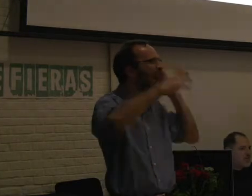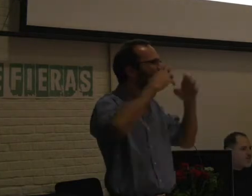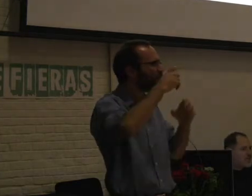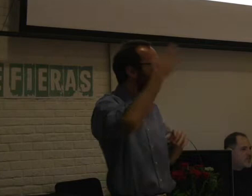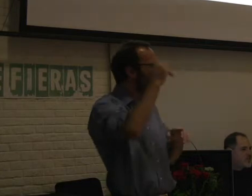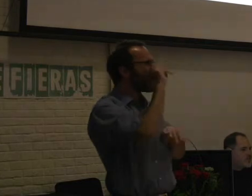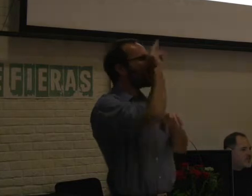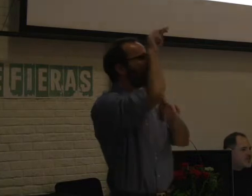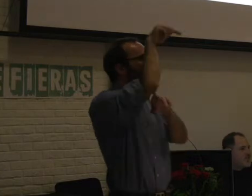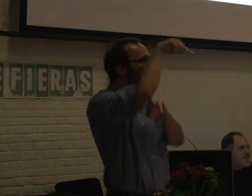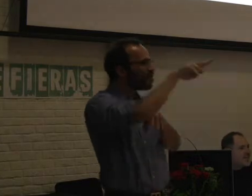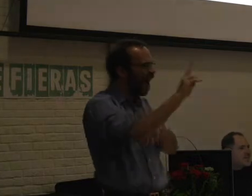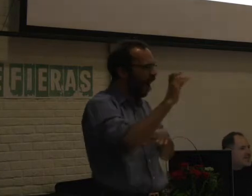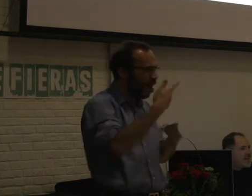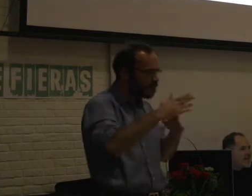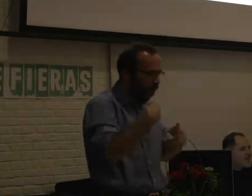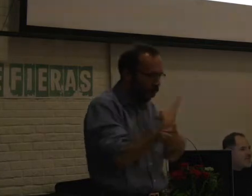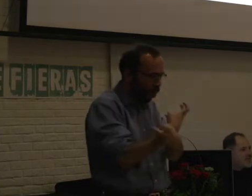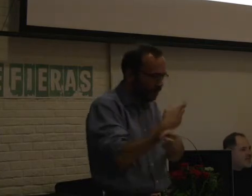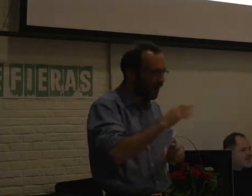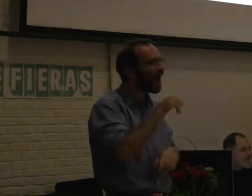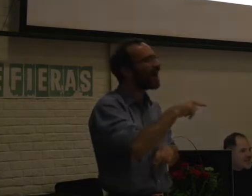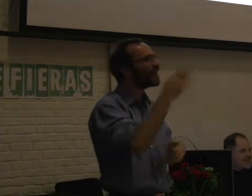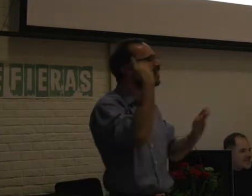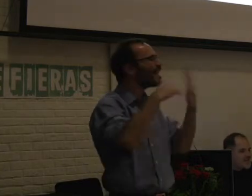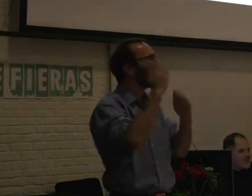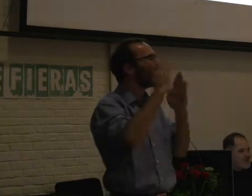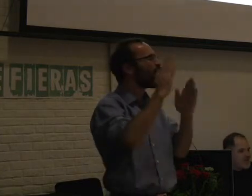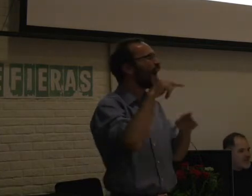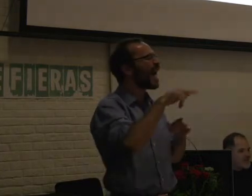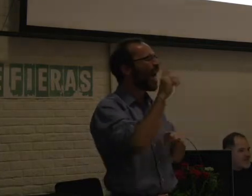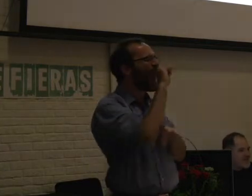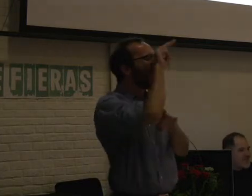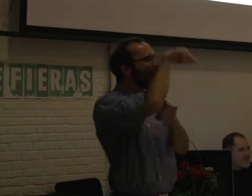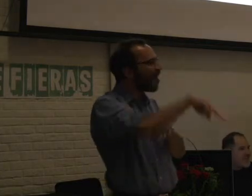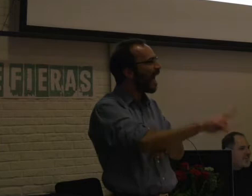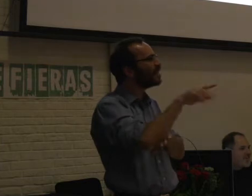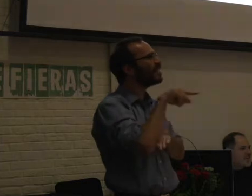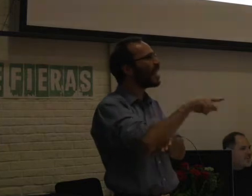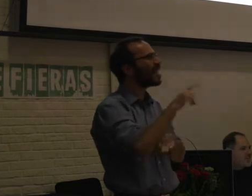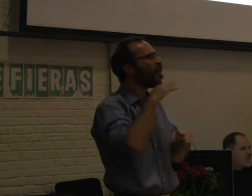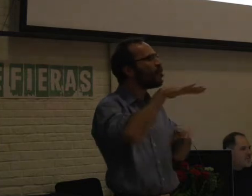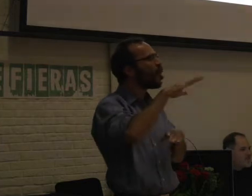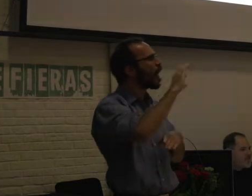uno que es mi favorito, que es el elefante de Orcasitas, que se encuentra en el Museo de los Orígenes y que se encuentra muy cerca